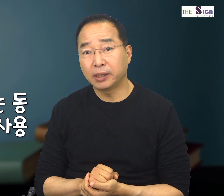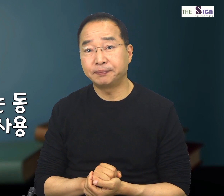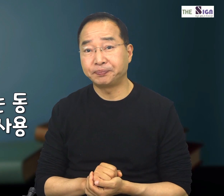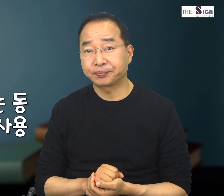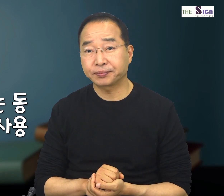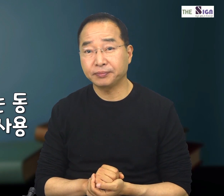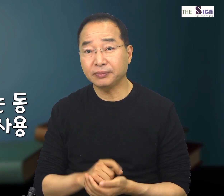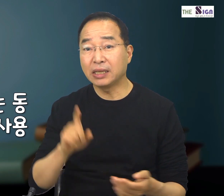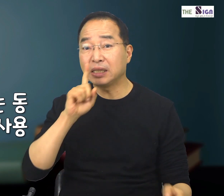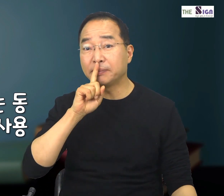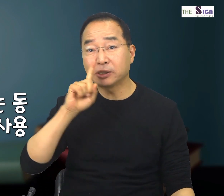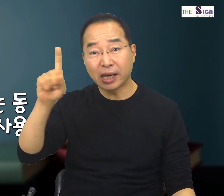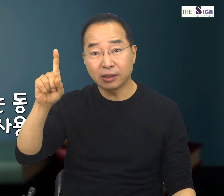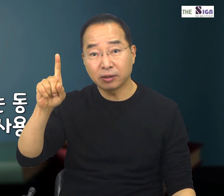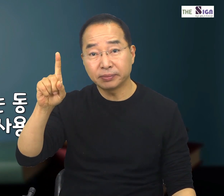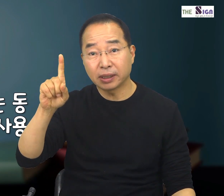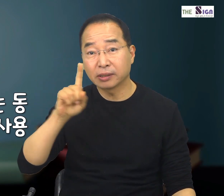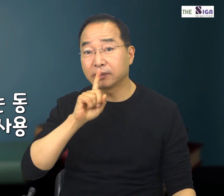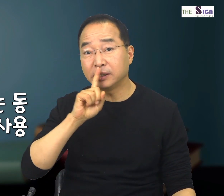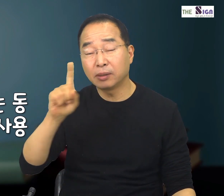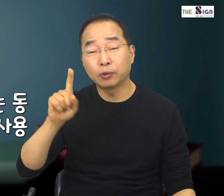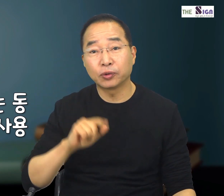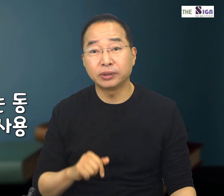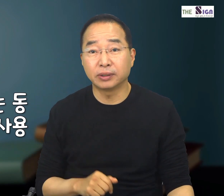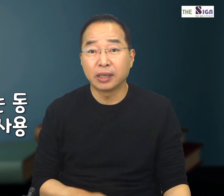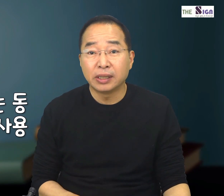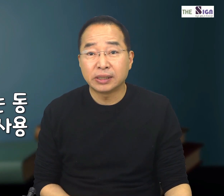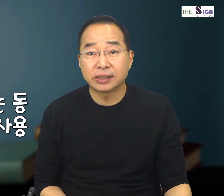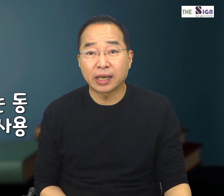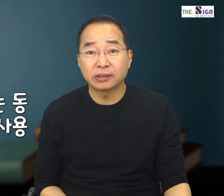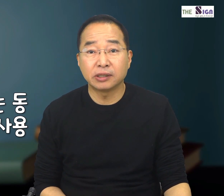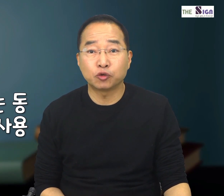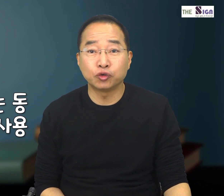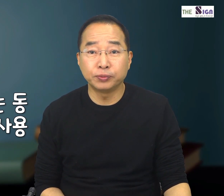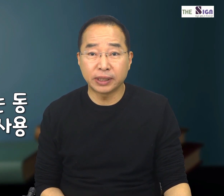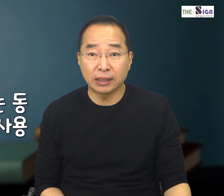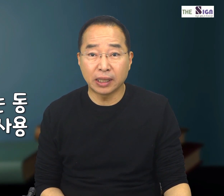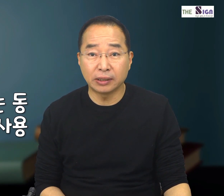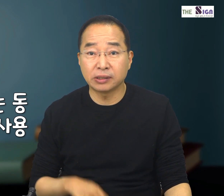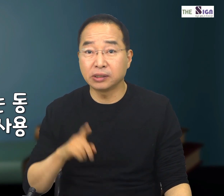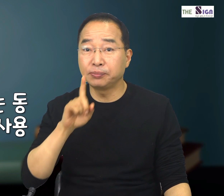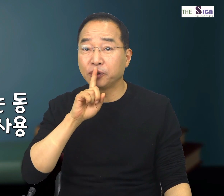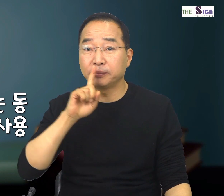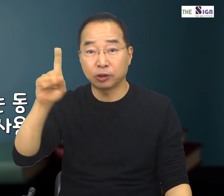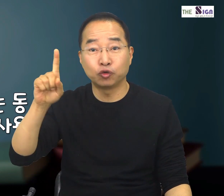보면 입에서 하는 겁니다. 그래서 이걸 보통은 식사 같은데 주문한다 할 때 쓰는 표현입니다. 주문.